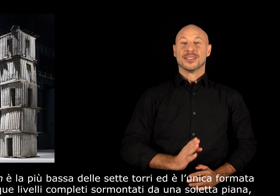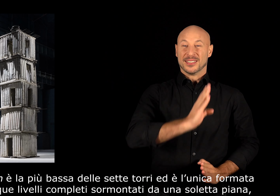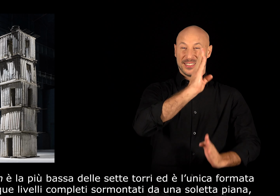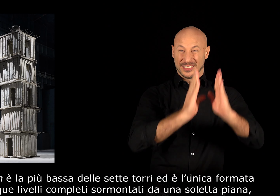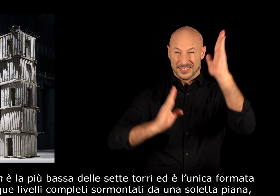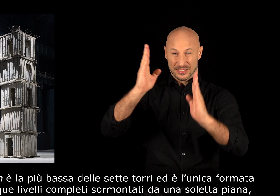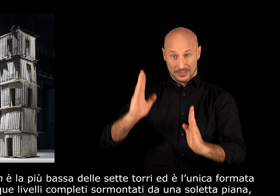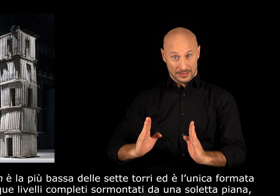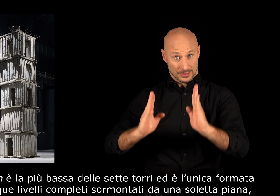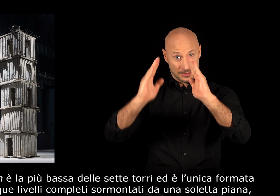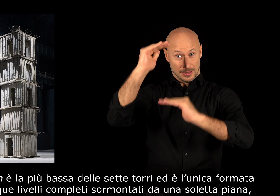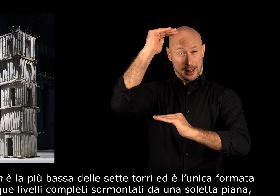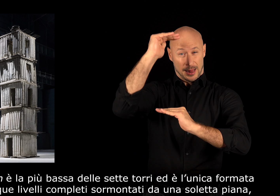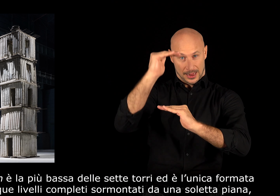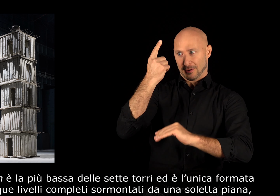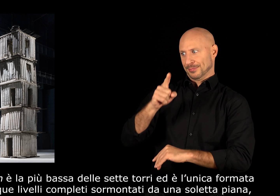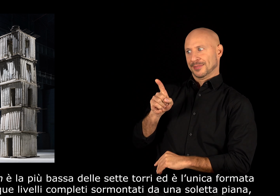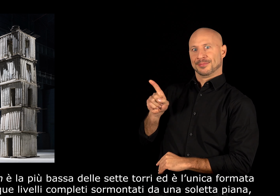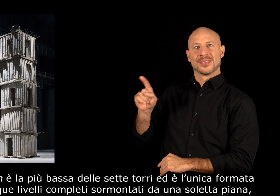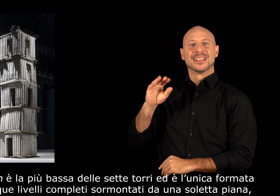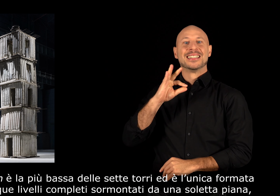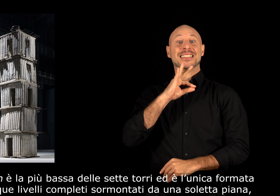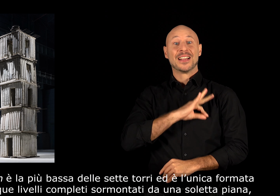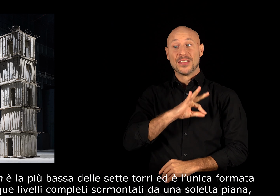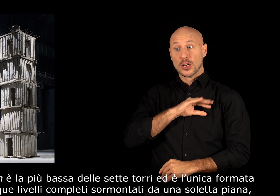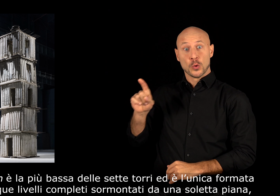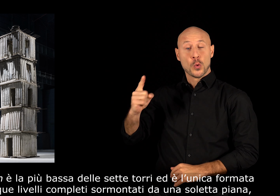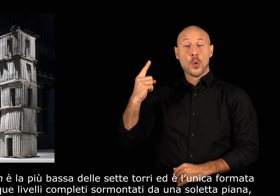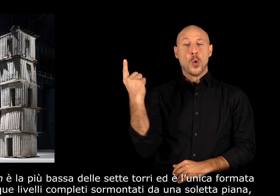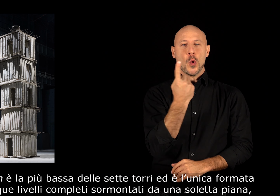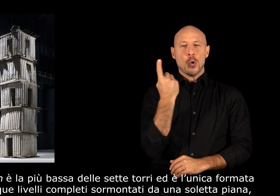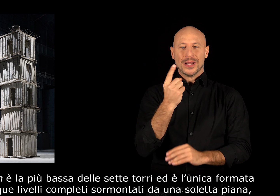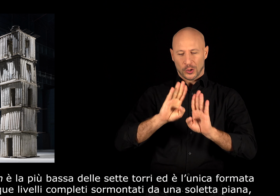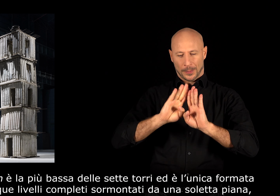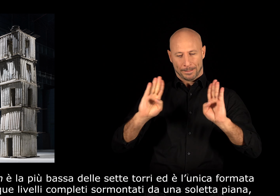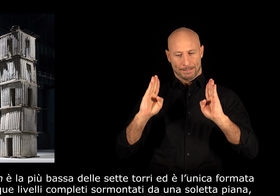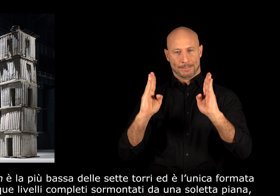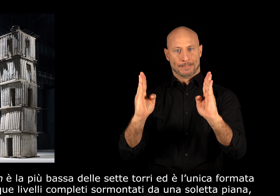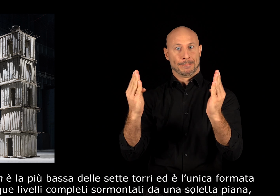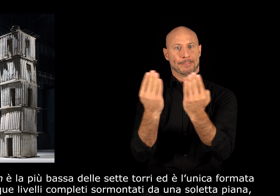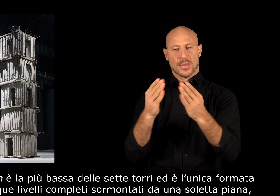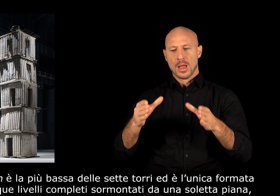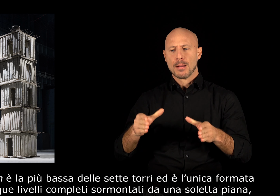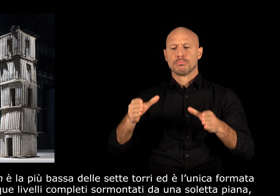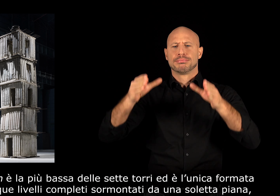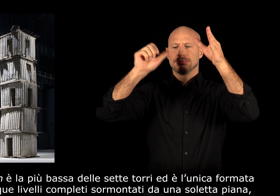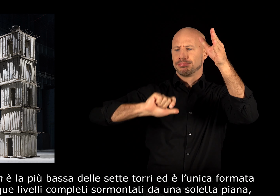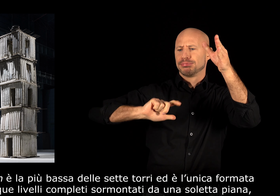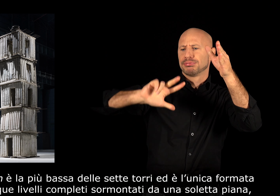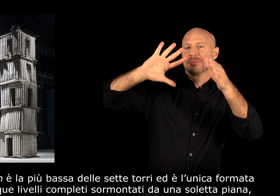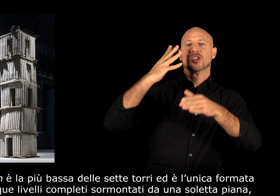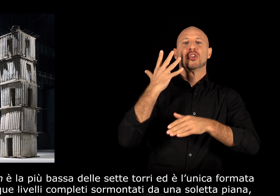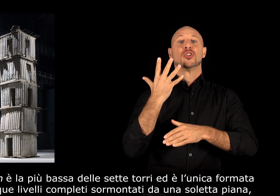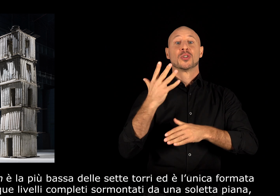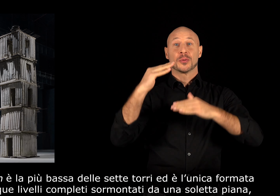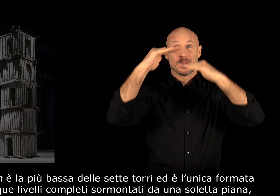Sefirot è la più bassa delle sette torri ed è l'unica formata da cinque livelli completi sormontati